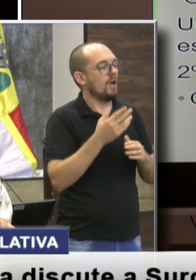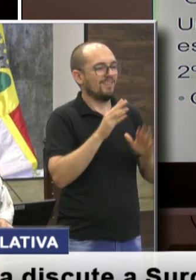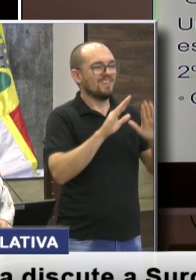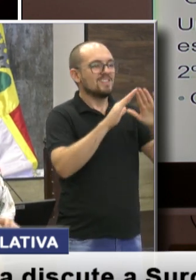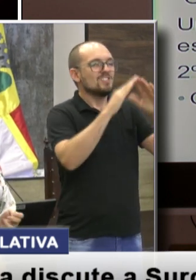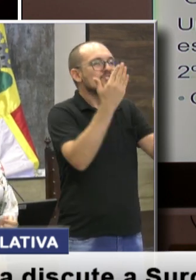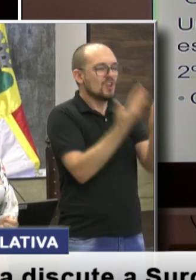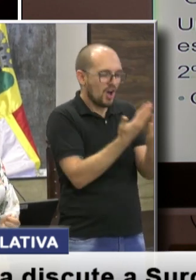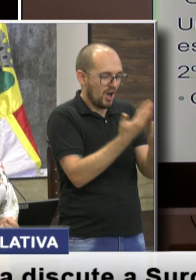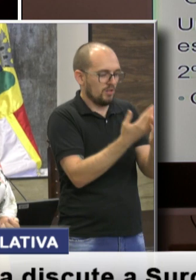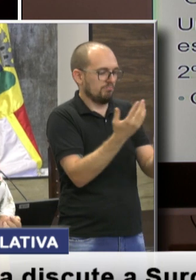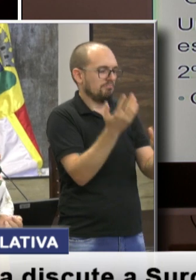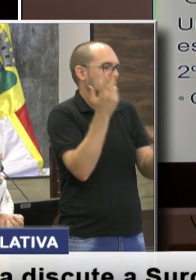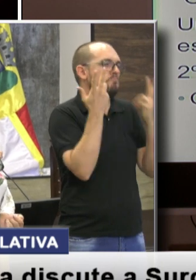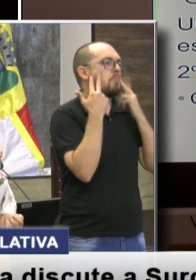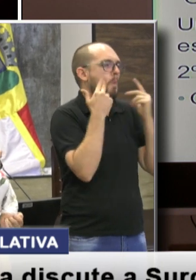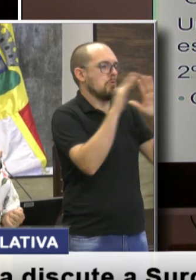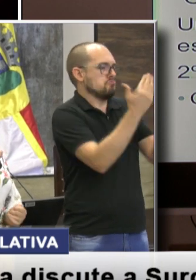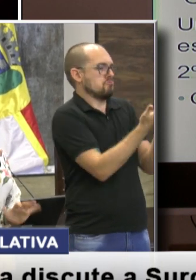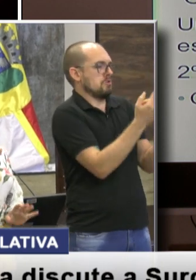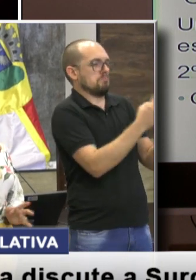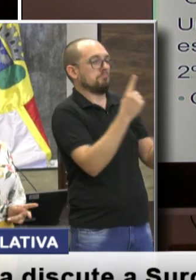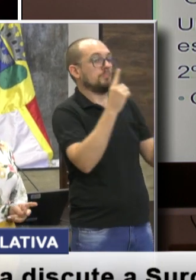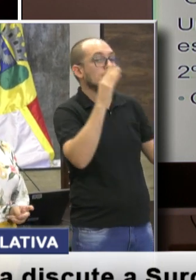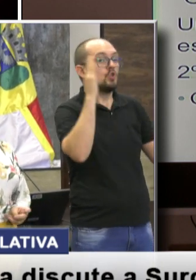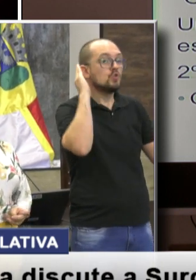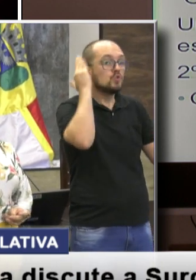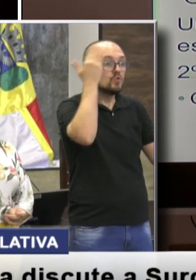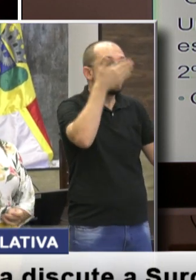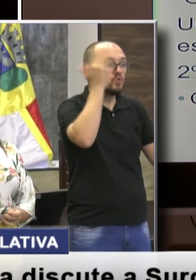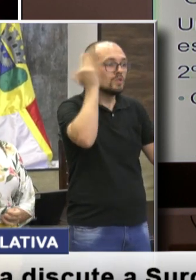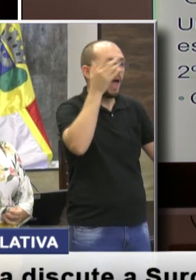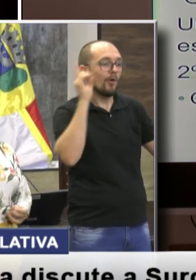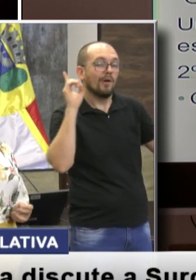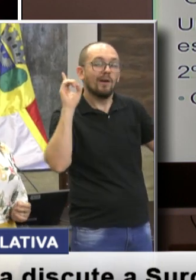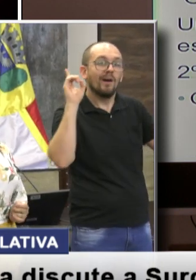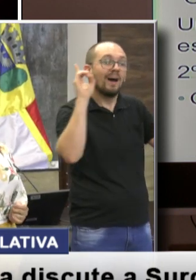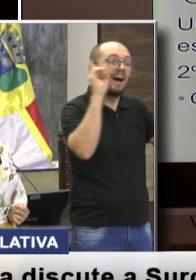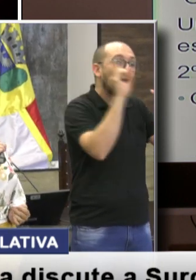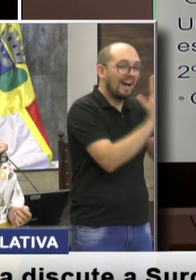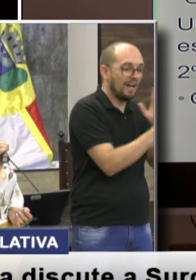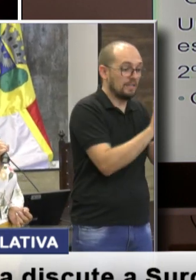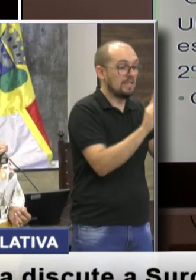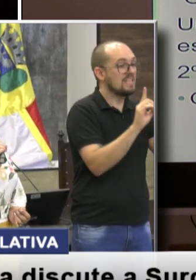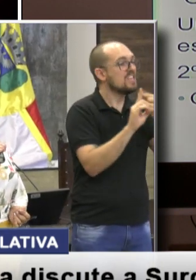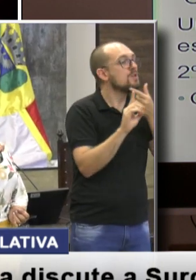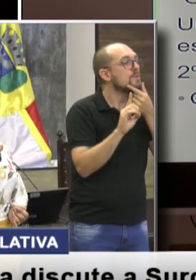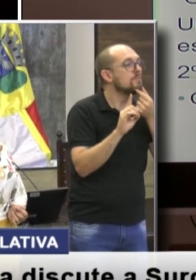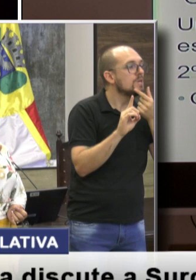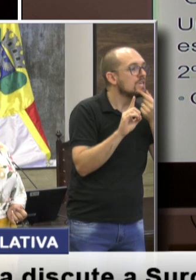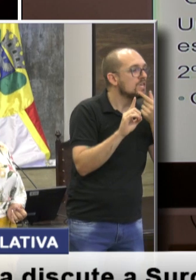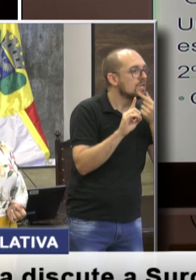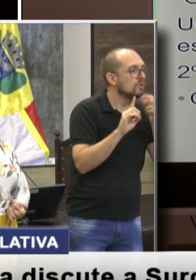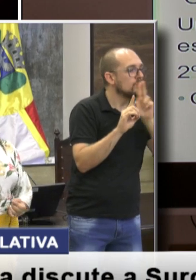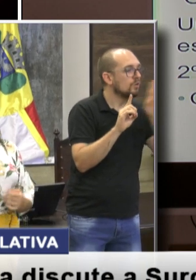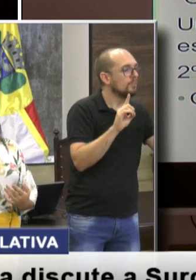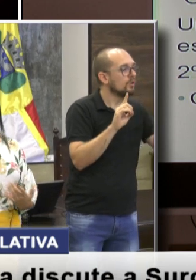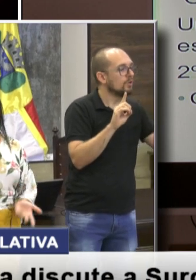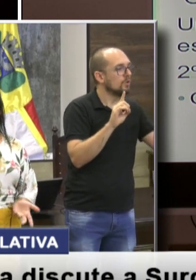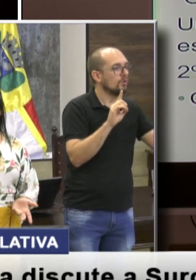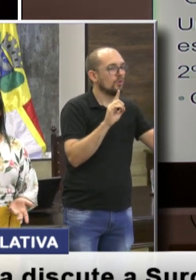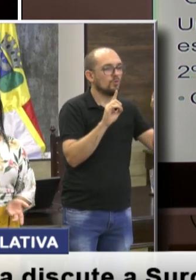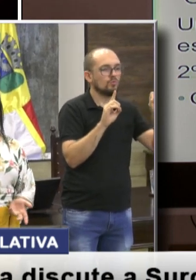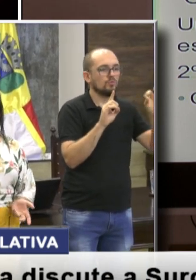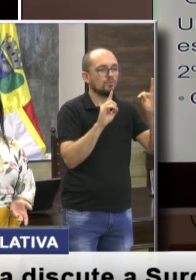e o aluno surdo-cego. Quando eu conheci o Gustavo? Conheci o Gustavo em 2017, foi o